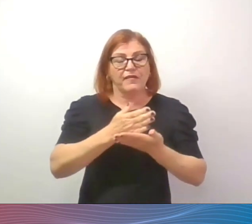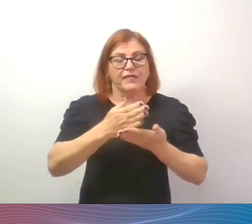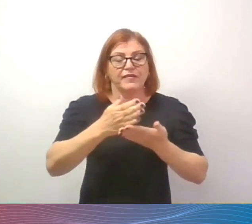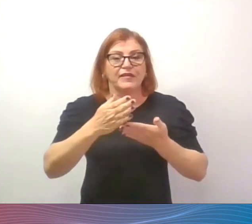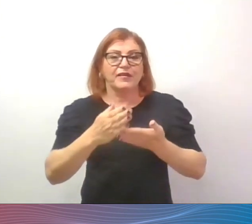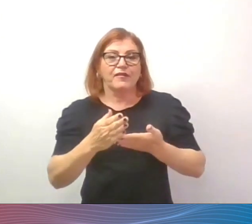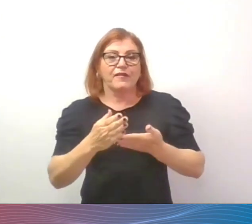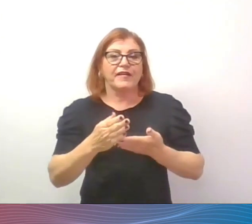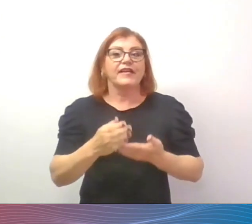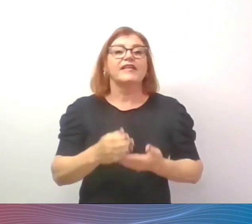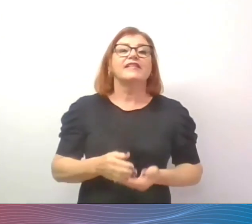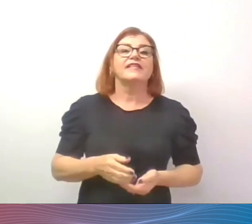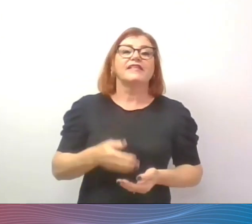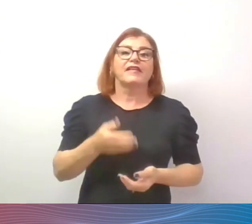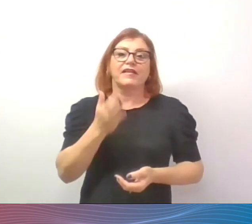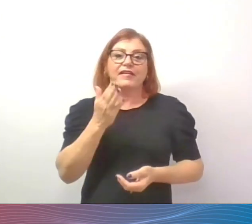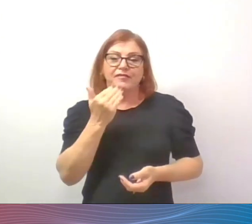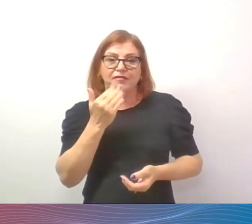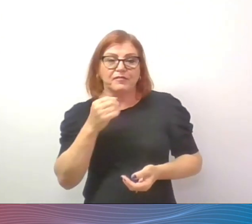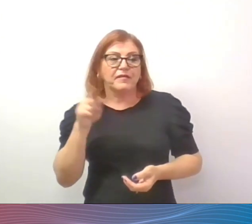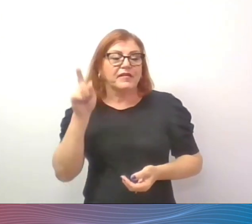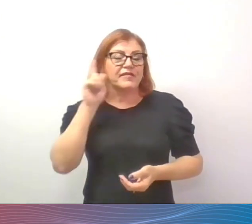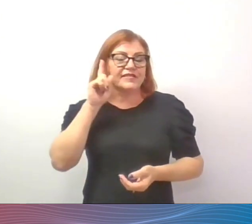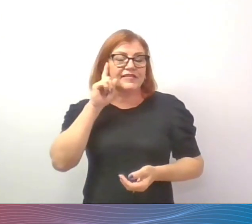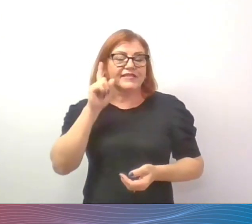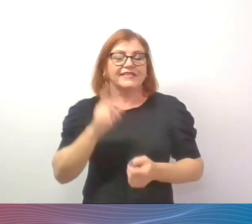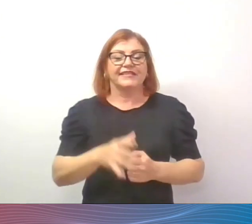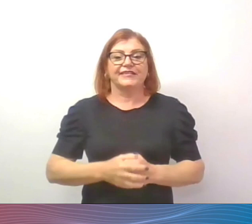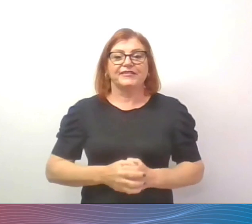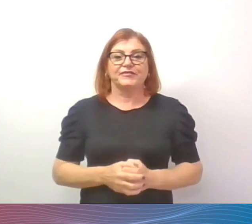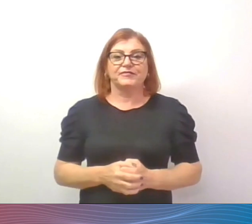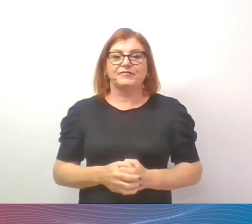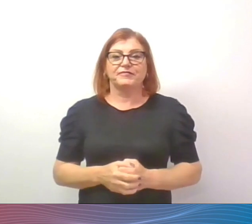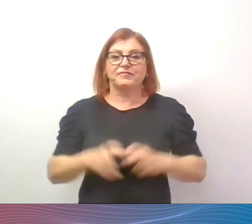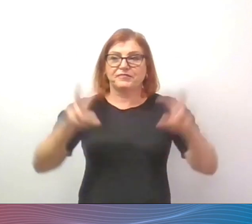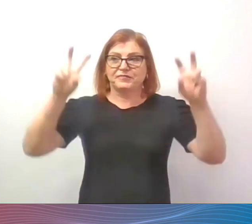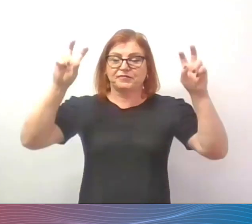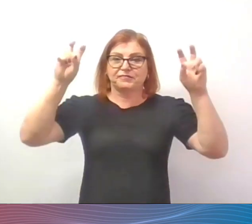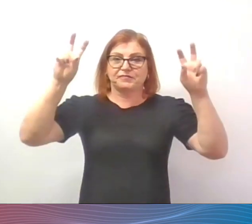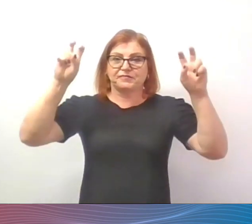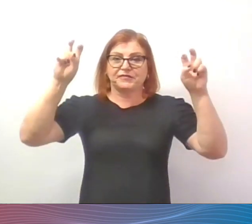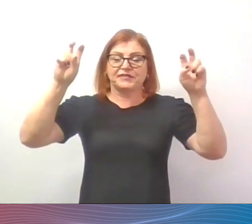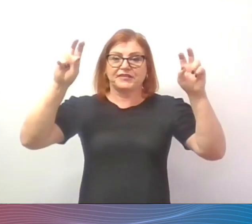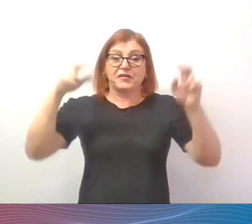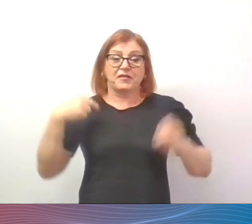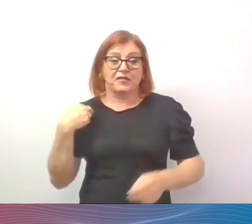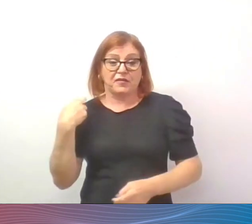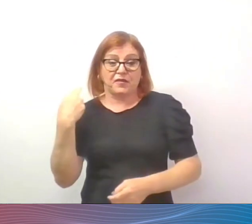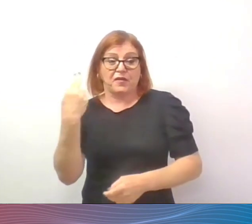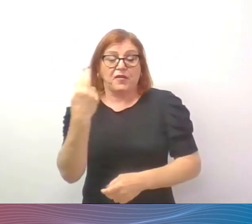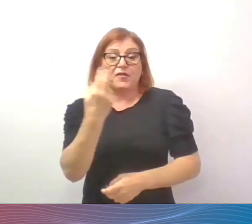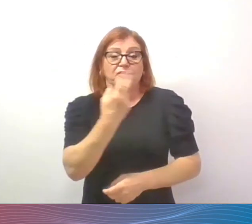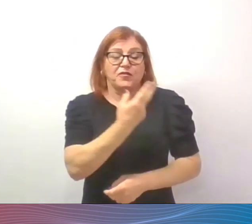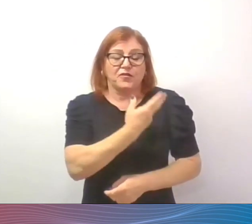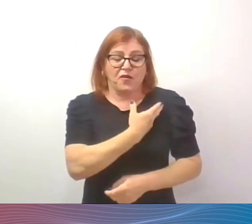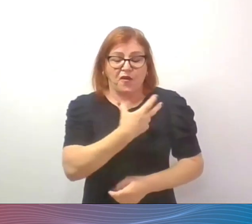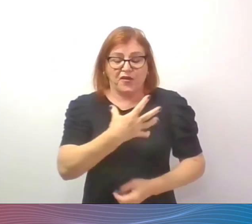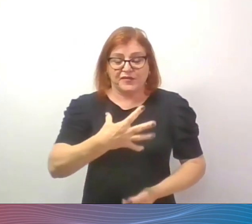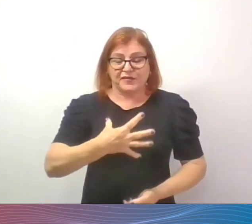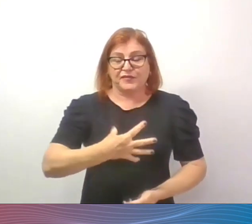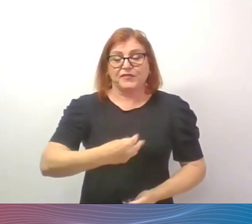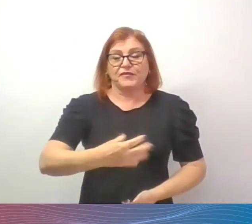message 21 of the new daily food. Cujo título é Andar em Amor como Filhos